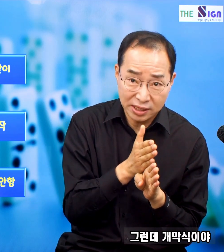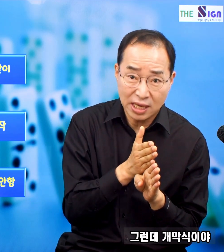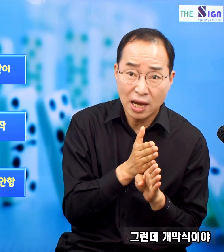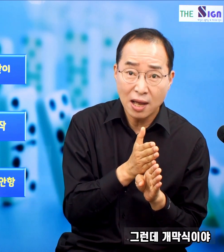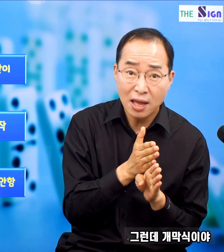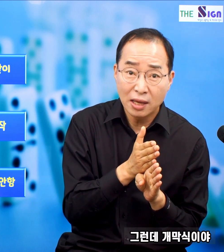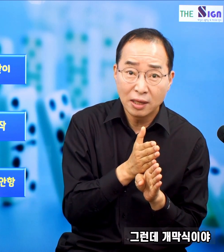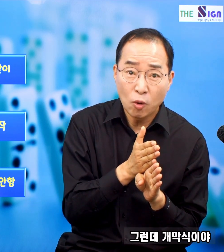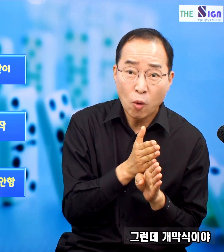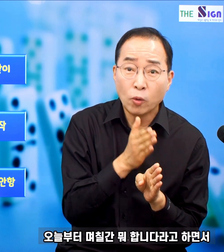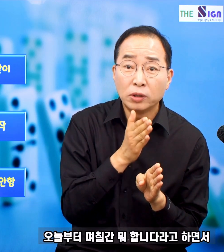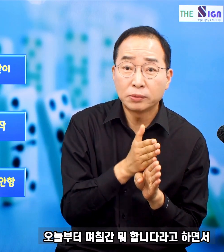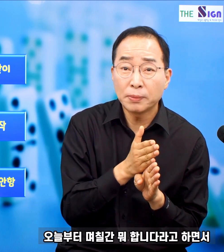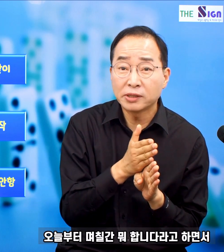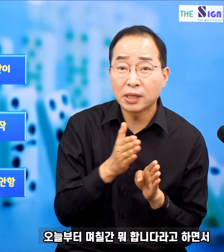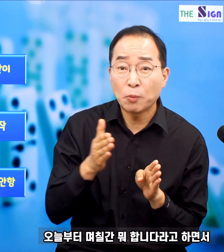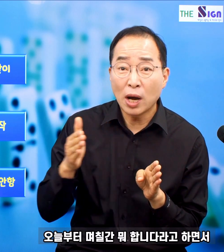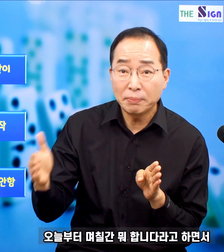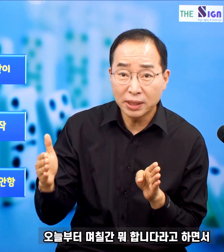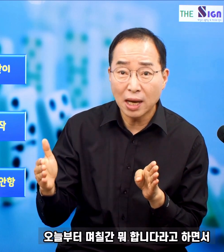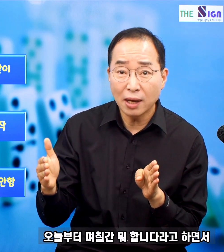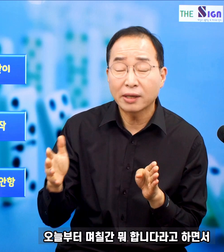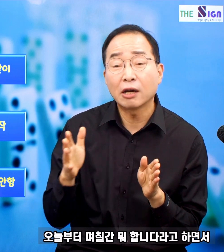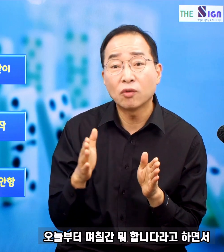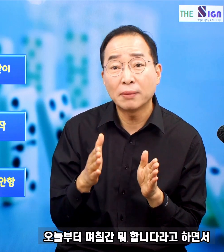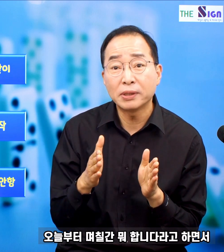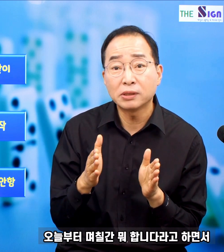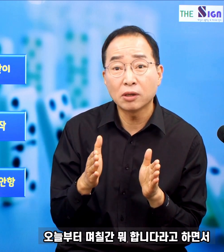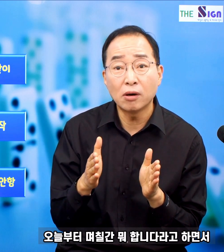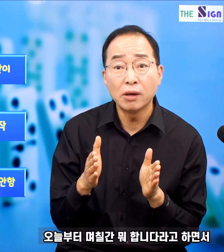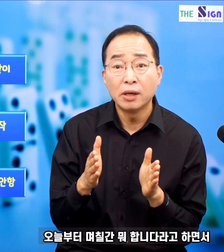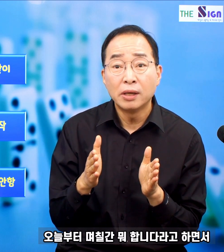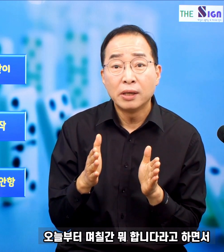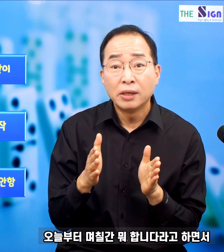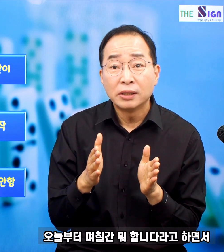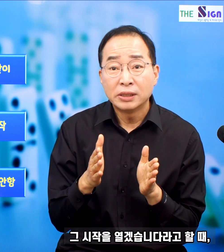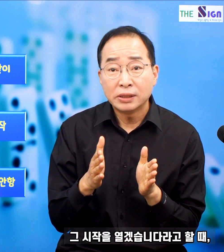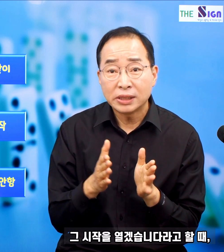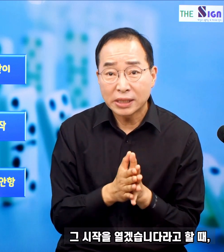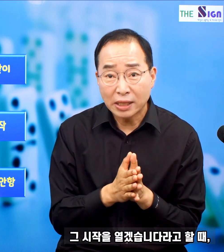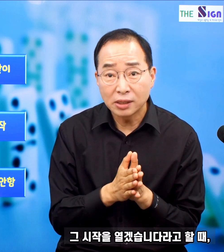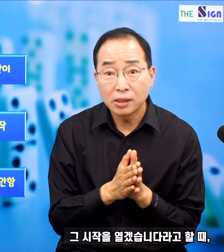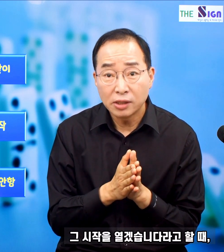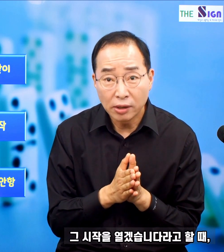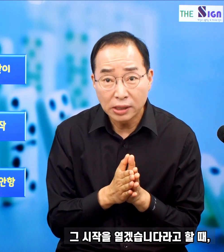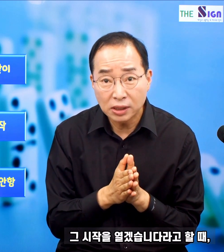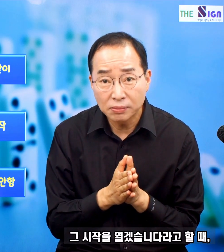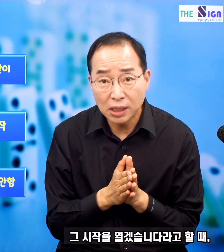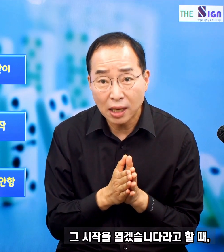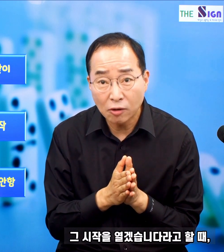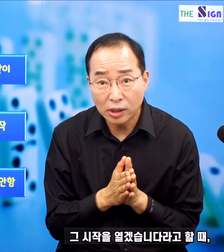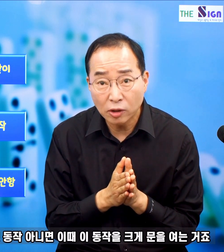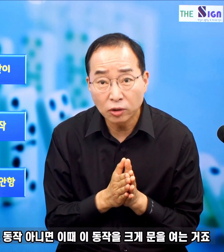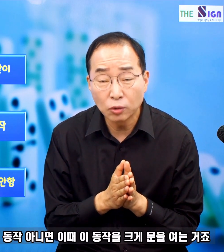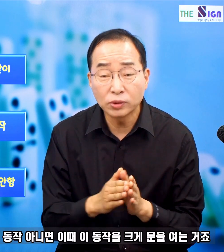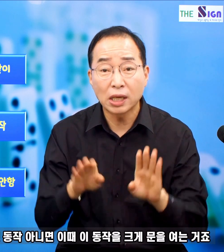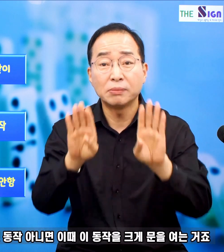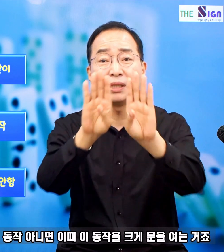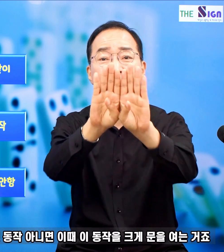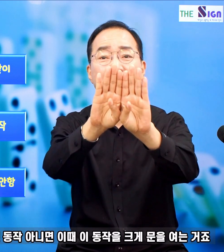개막식이야. 오늘부터 며칠간 뭐 합니다. 라고 하면서 그 시작을 열겠습니다. 라고 할 때 어떤 동작 아니면 이때 이